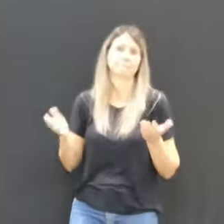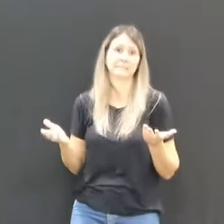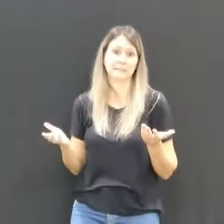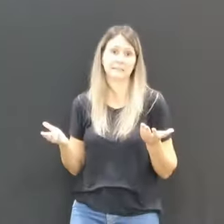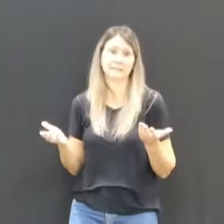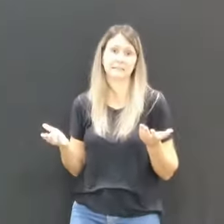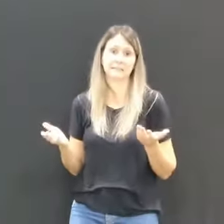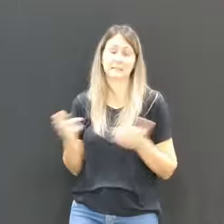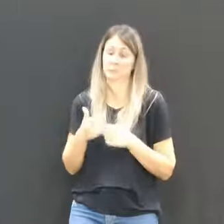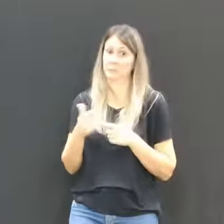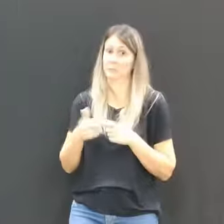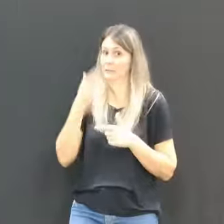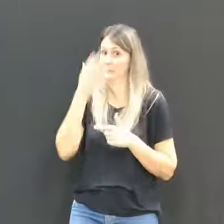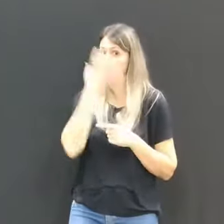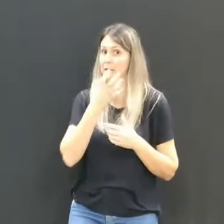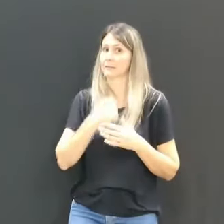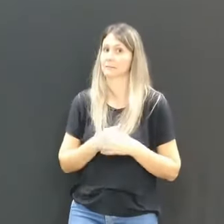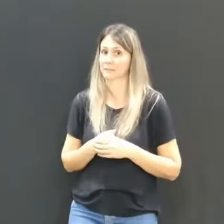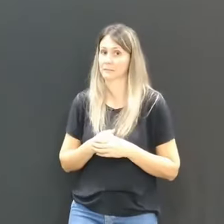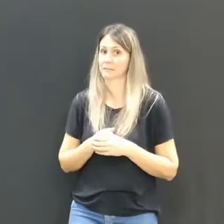fica sozinho. Isso é muito sério.